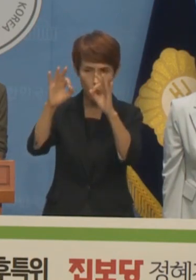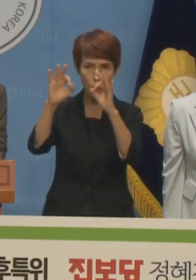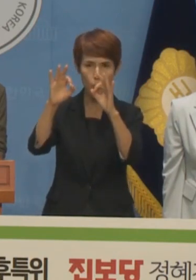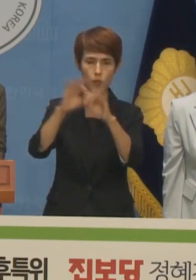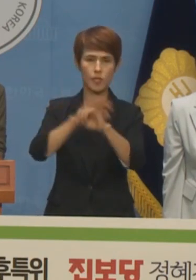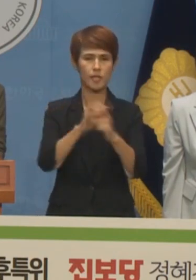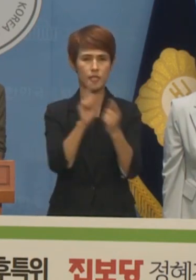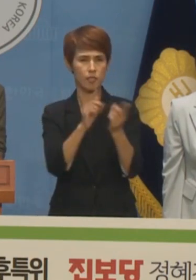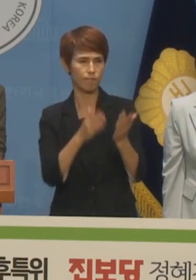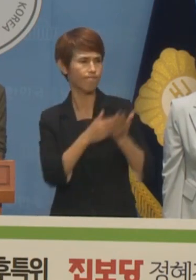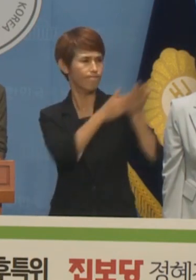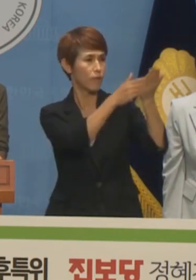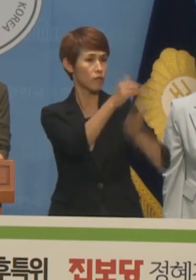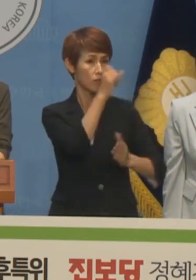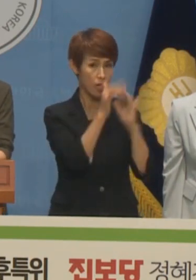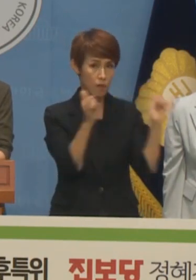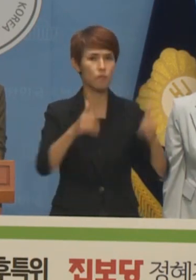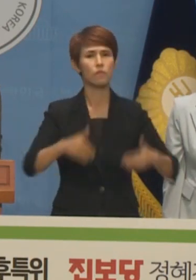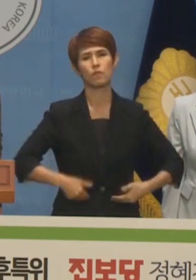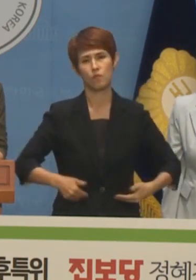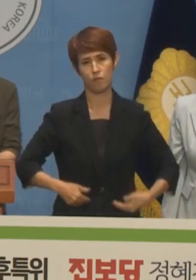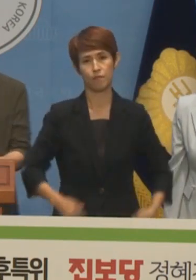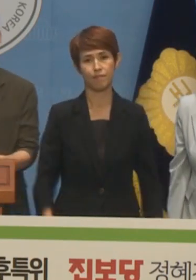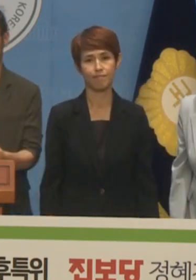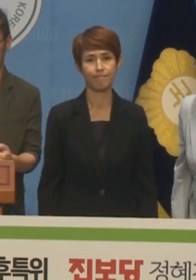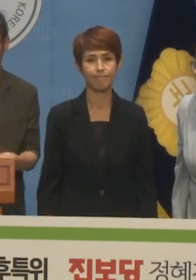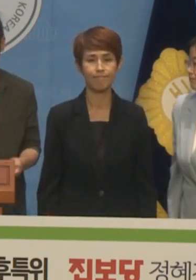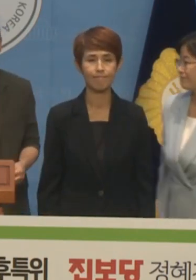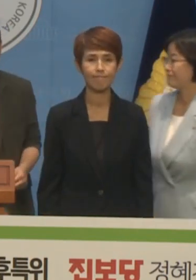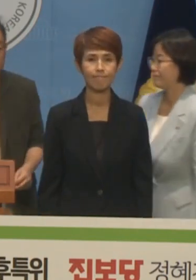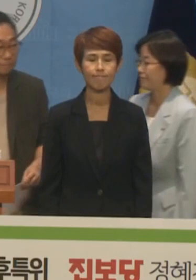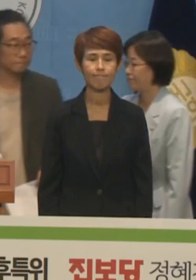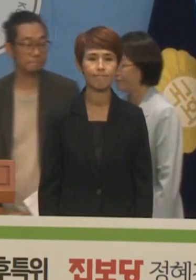수 있는 인물이어야 합니다. 이상입니다.